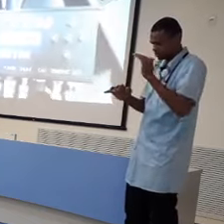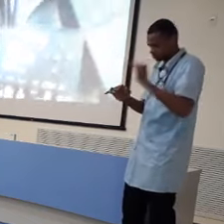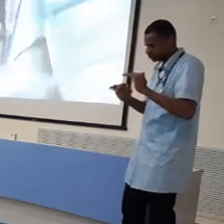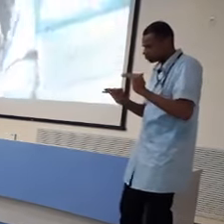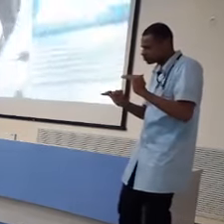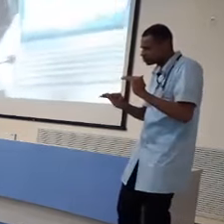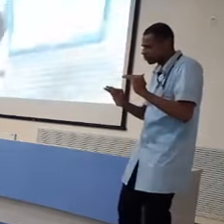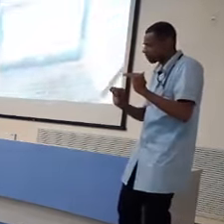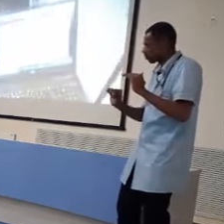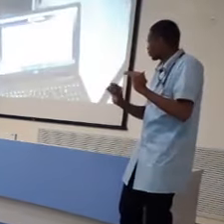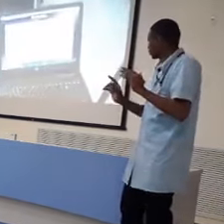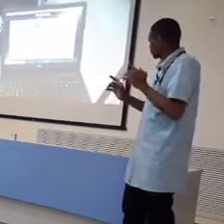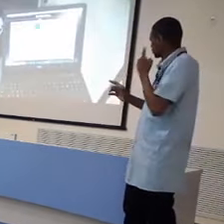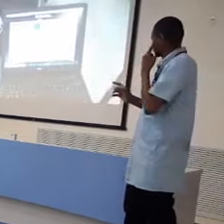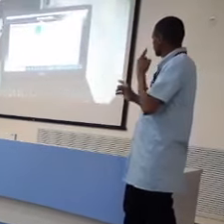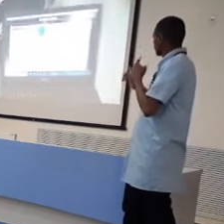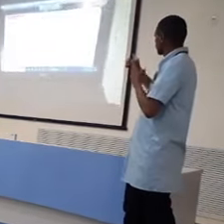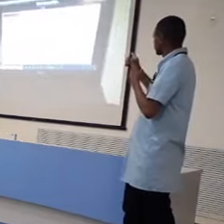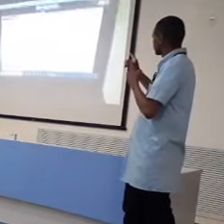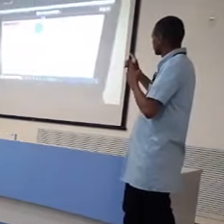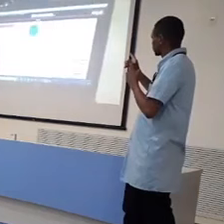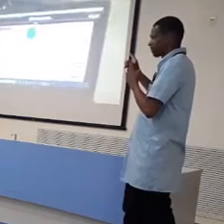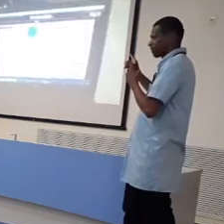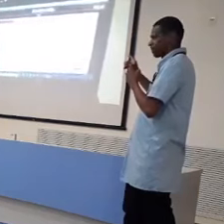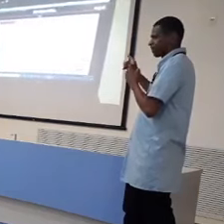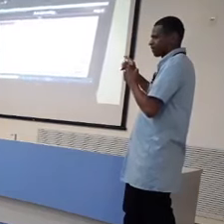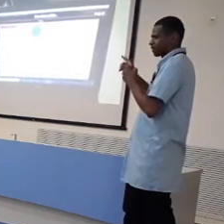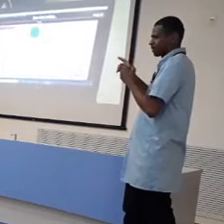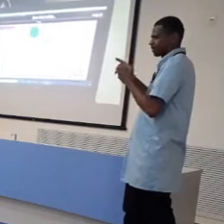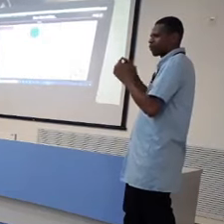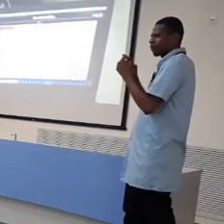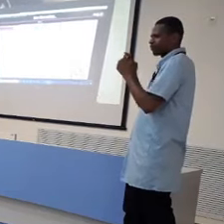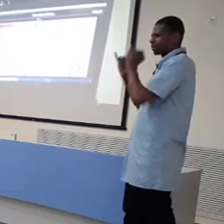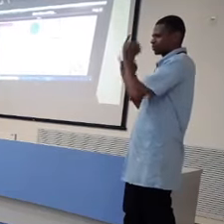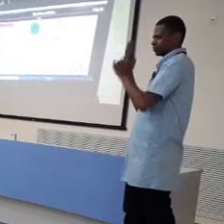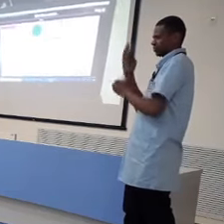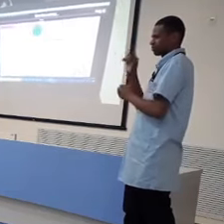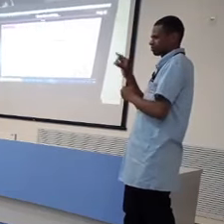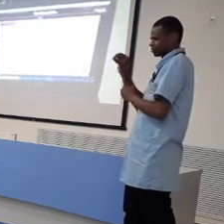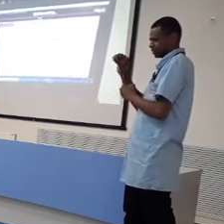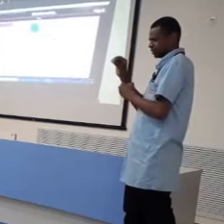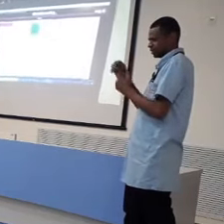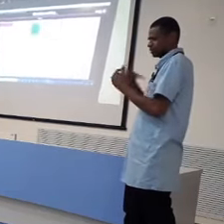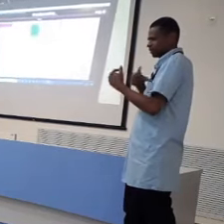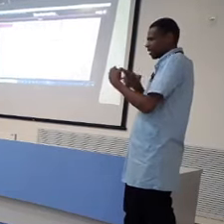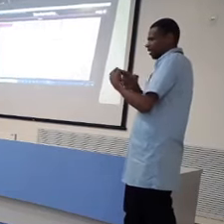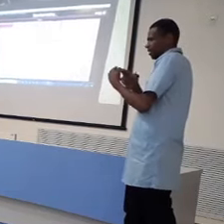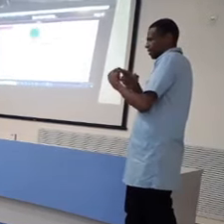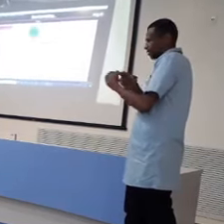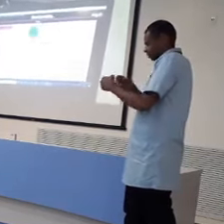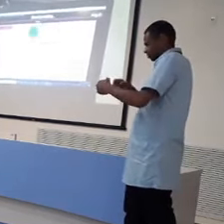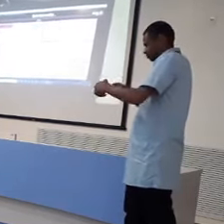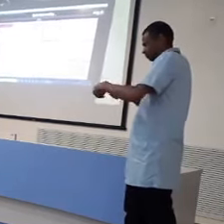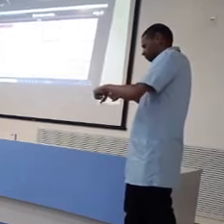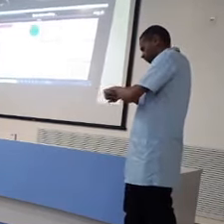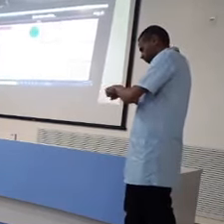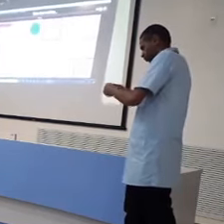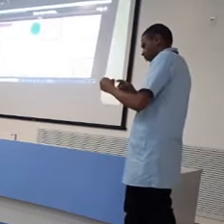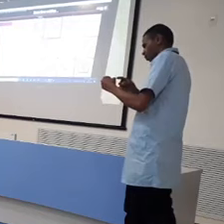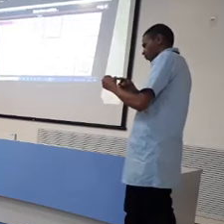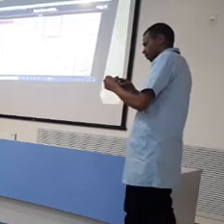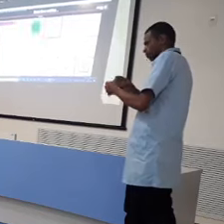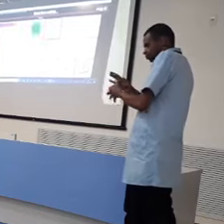Tá? Alinhado com a indústria 4.0, ele também pode ser ligado em rede, conectado ao computador. A gente está